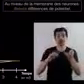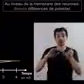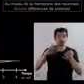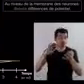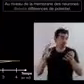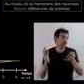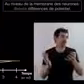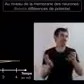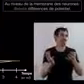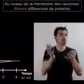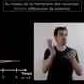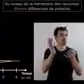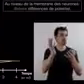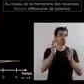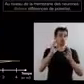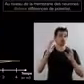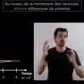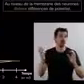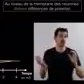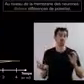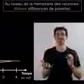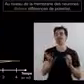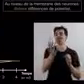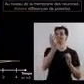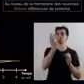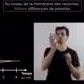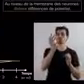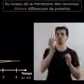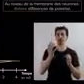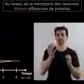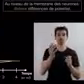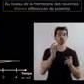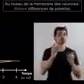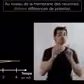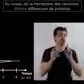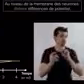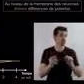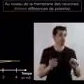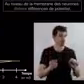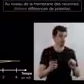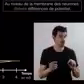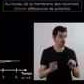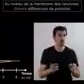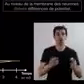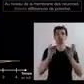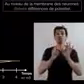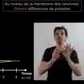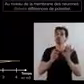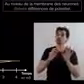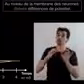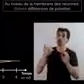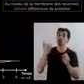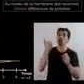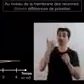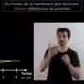latence avant la dépolarisation qui correspond à une inversion de polarisation jusqu'à plus 40 millivolts, puis